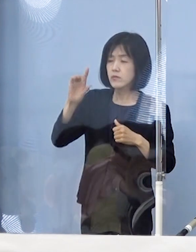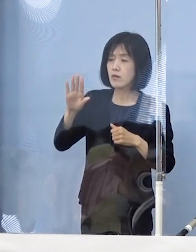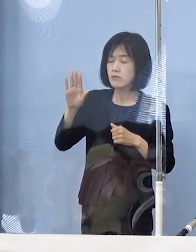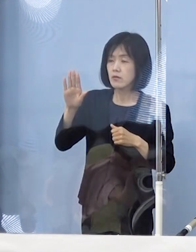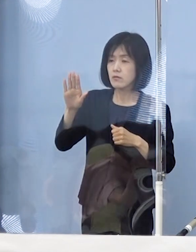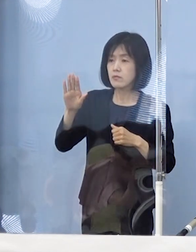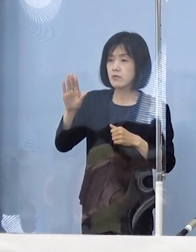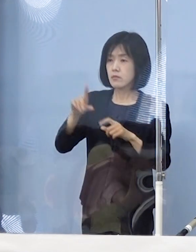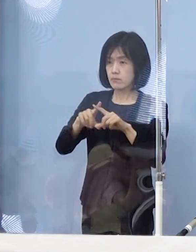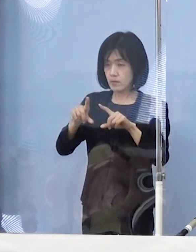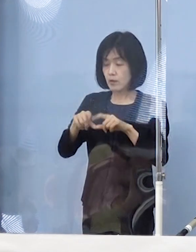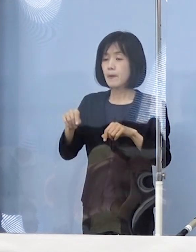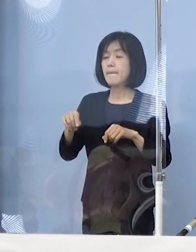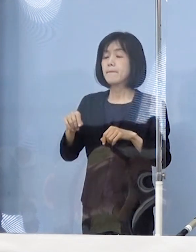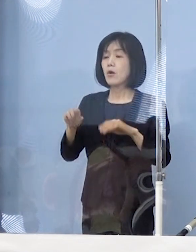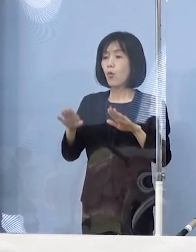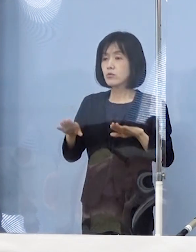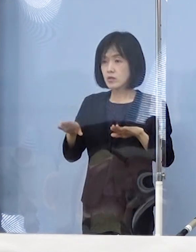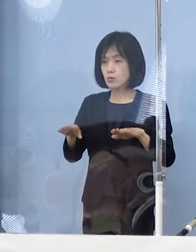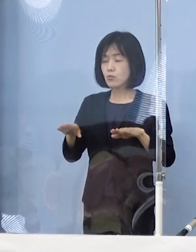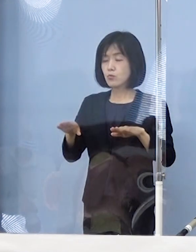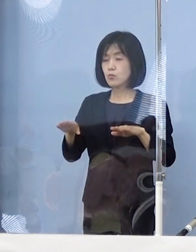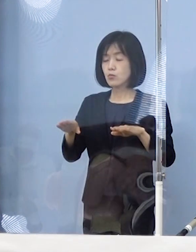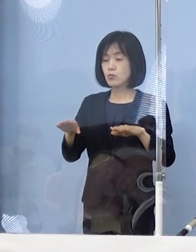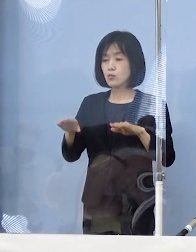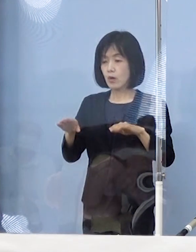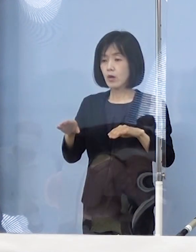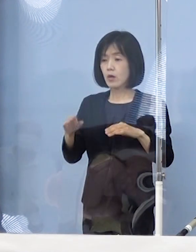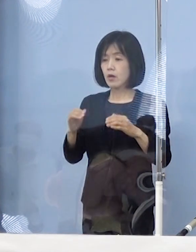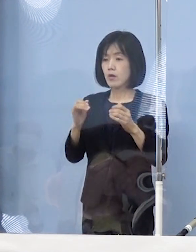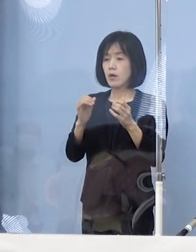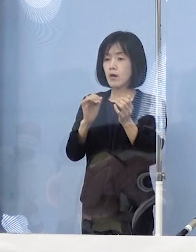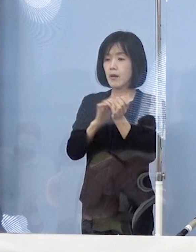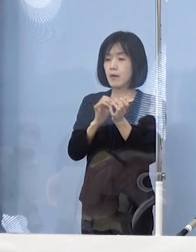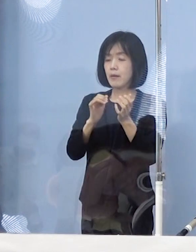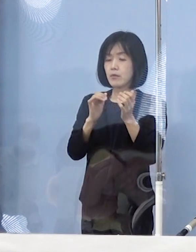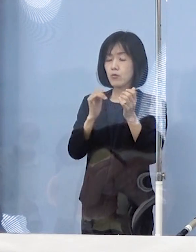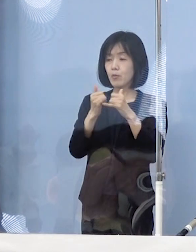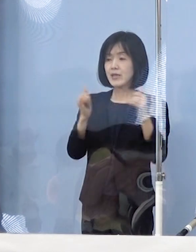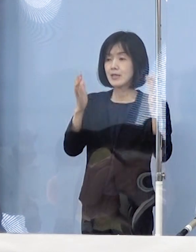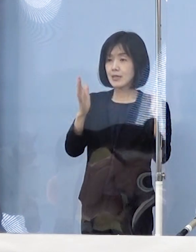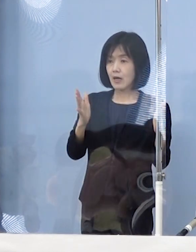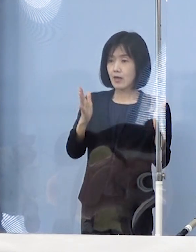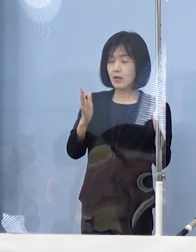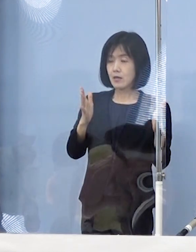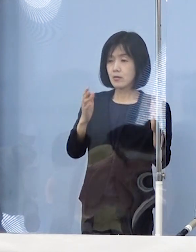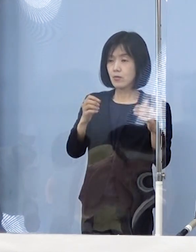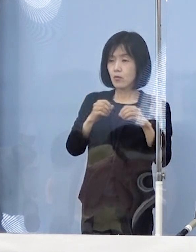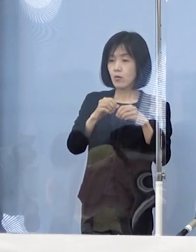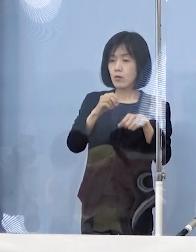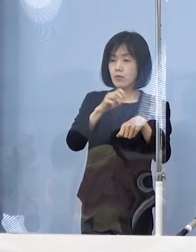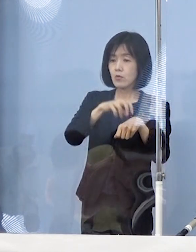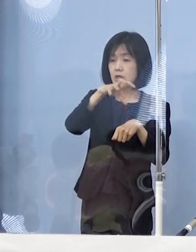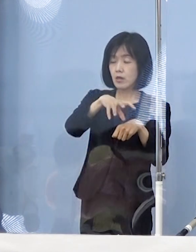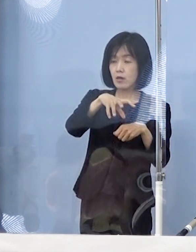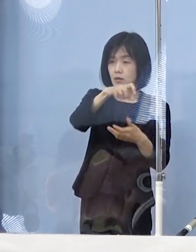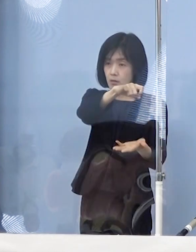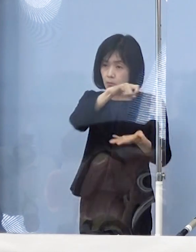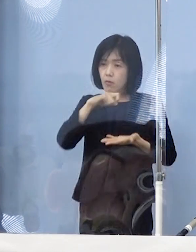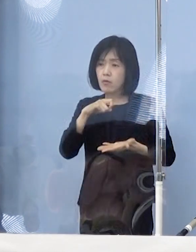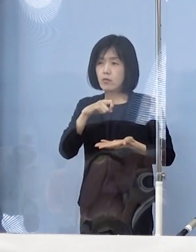特に本日の場合は民間の医療機関から 上がってきた例というのは非常に多く